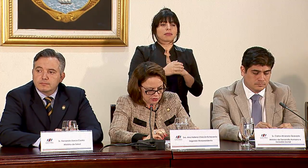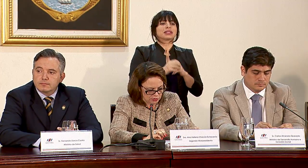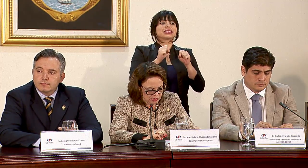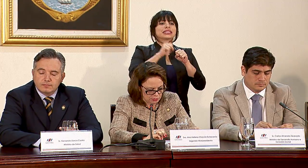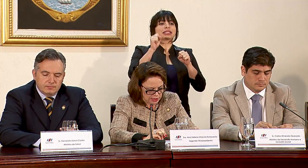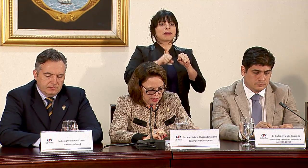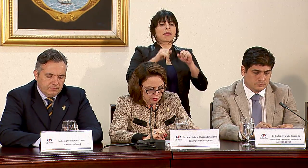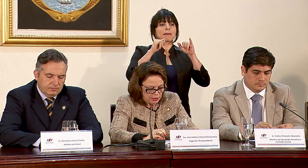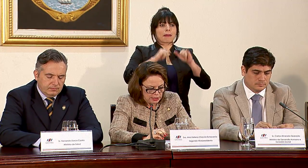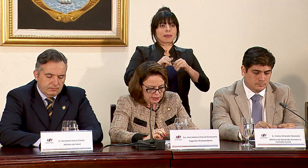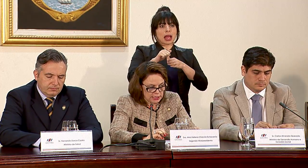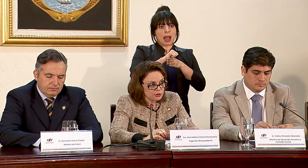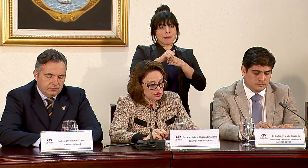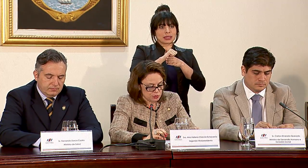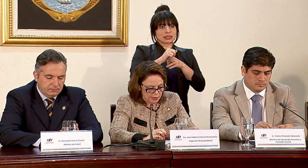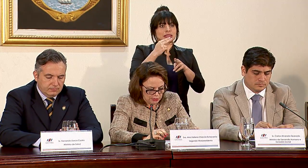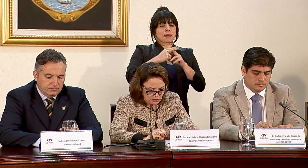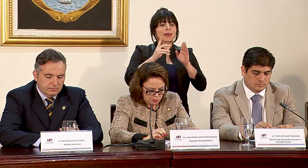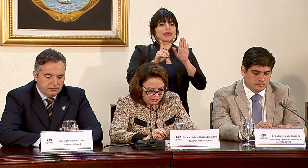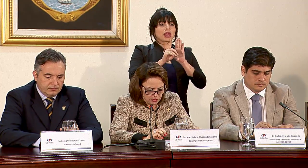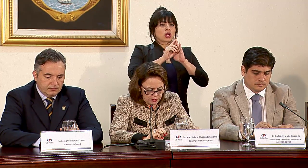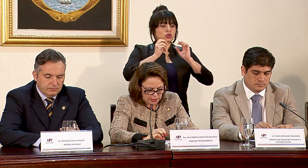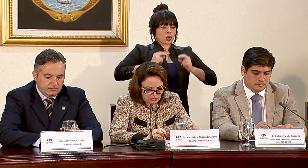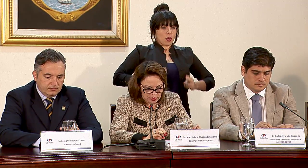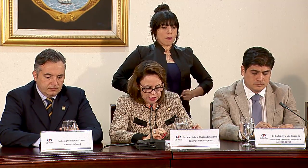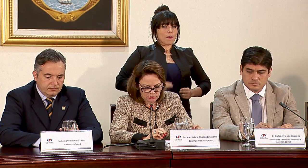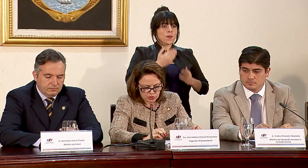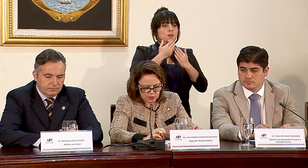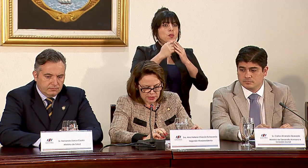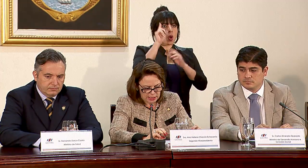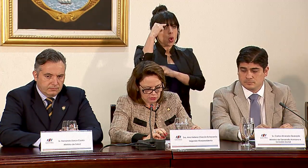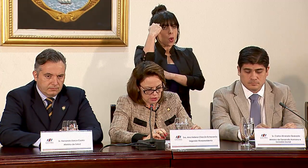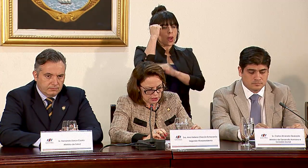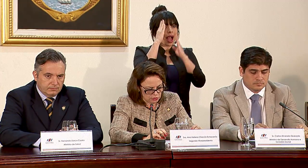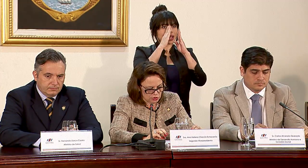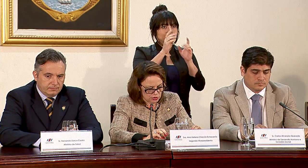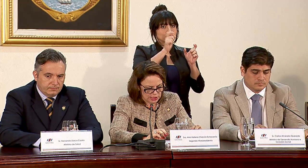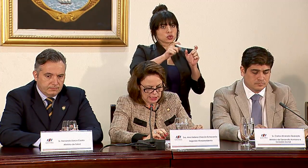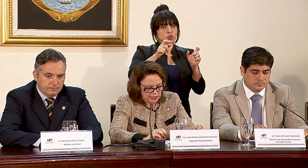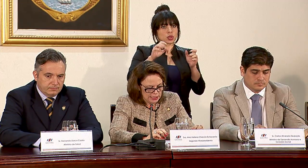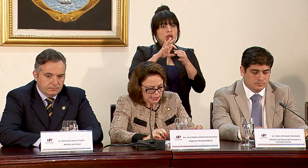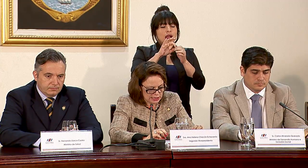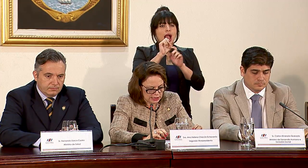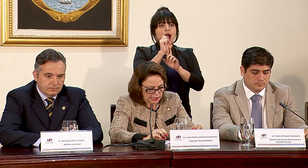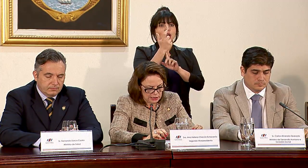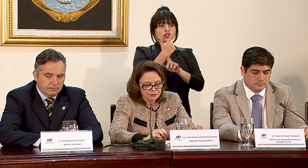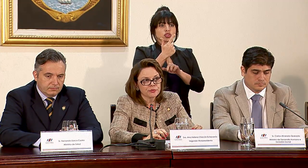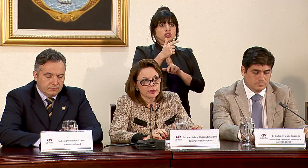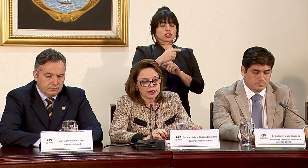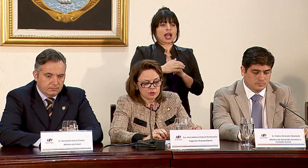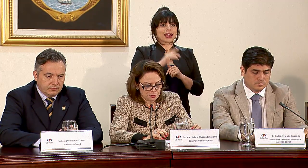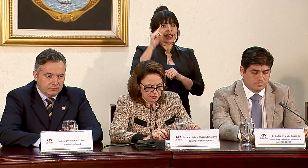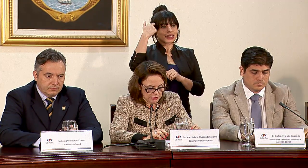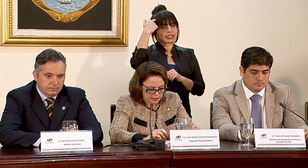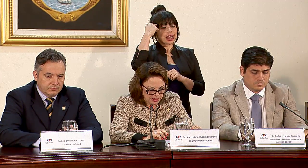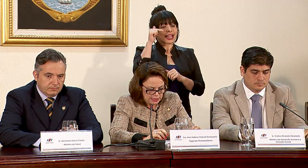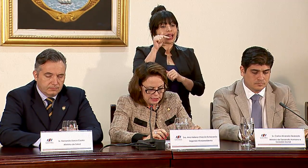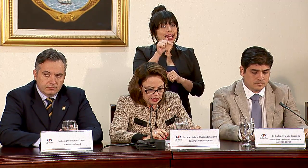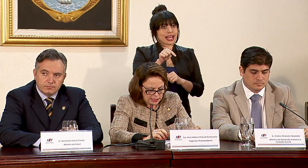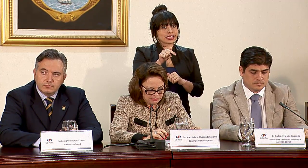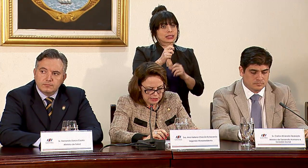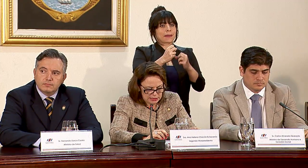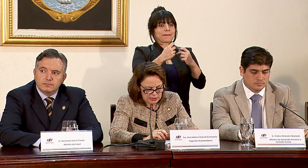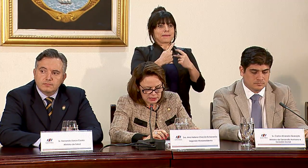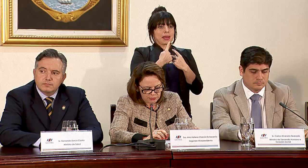capacitación denominado Derechos Humanos, Buen Gobierno y Trato Ciudadano del Sector Social Estatal, que nos permite